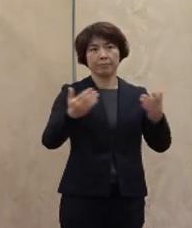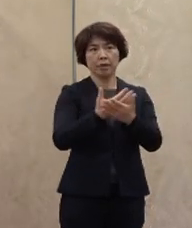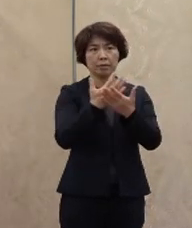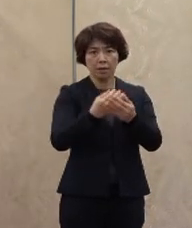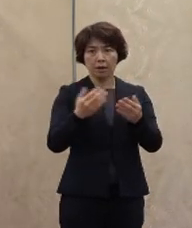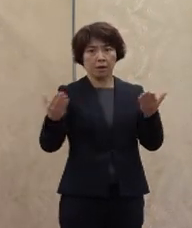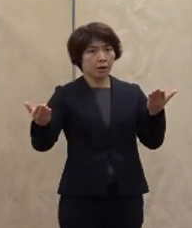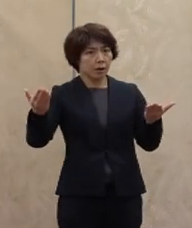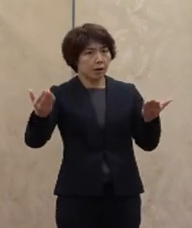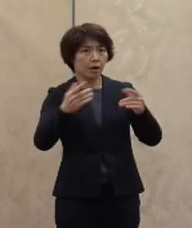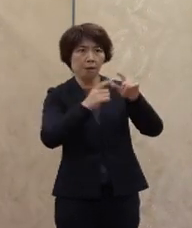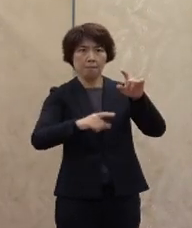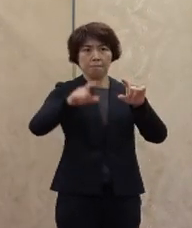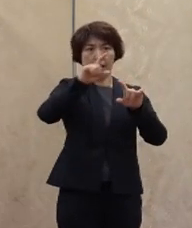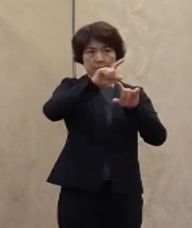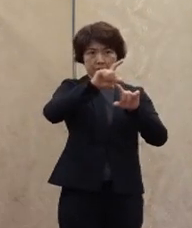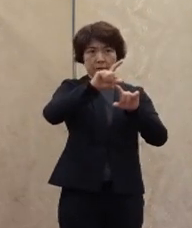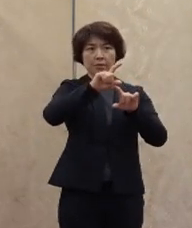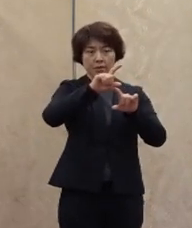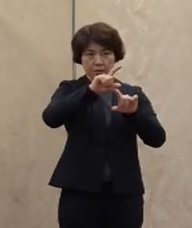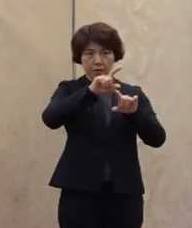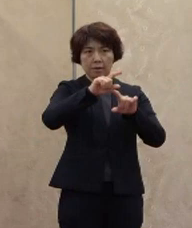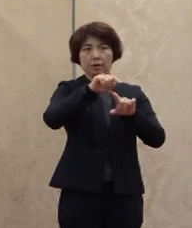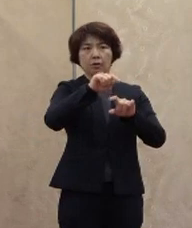倍増したというのがこの